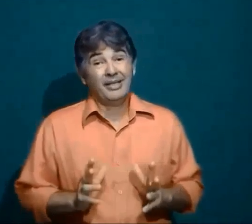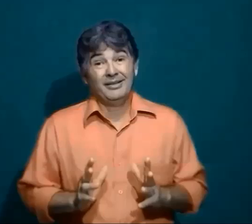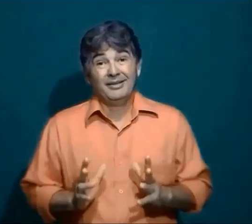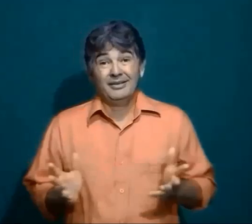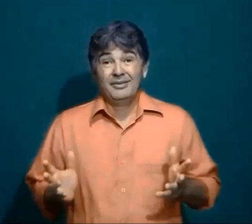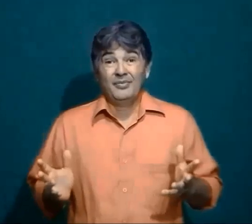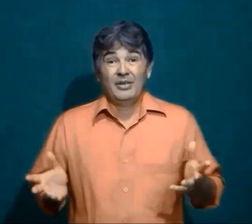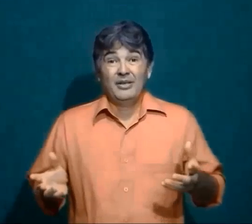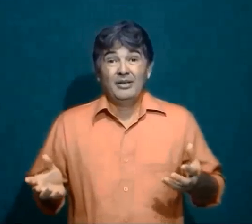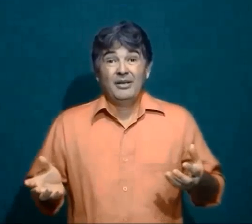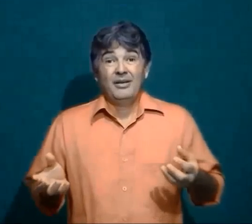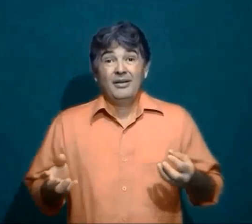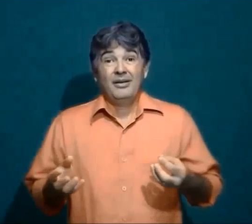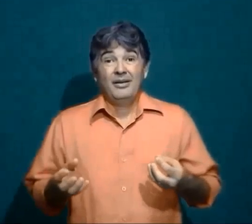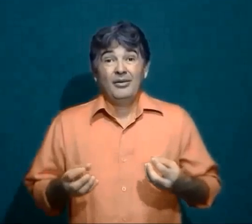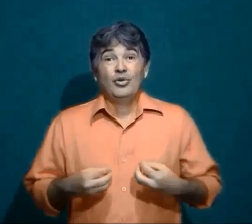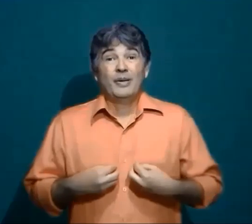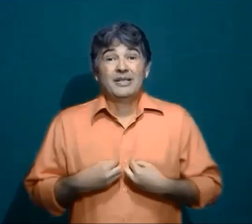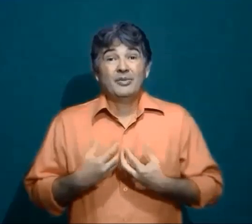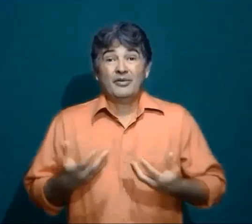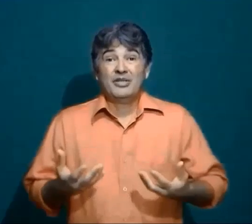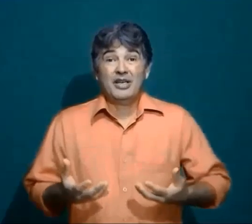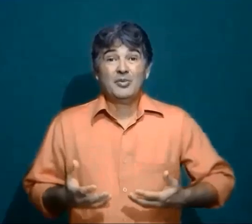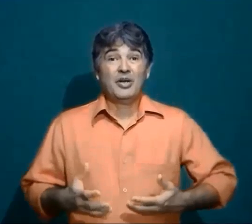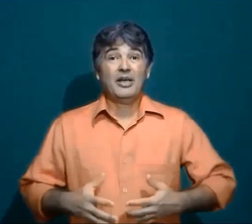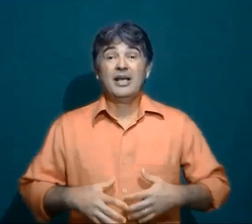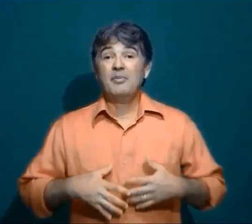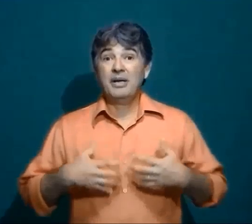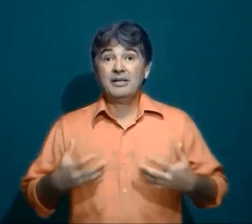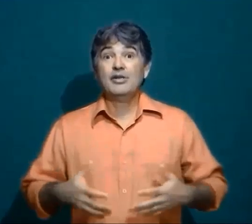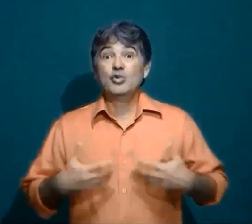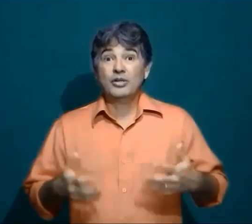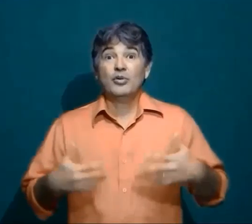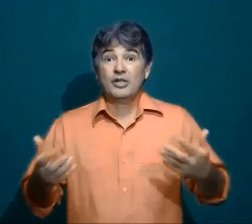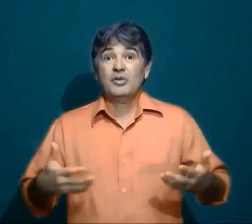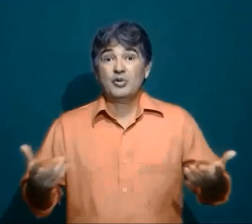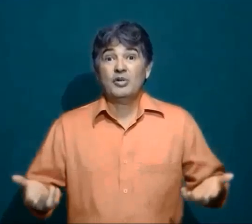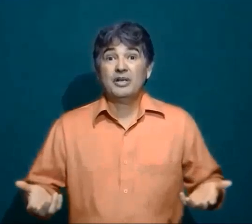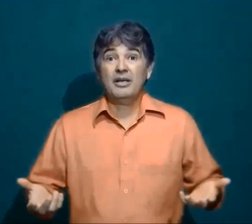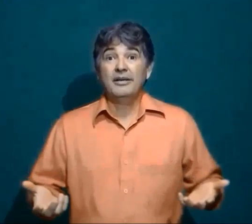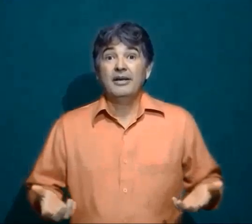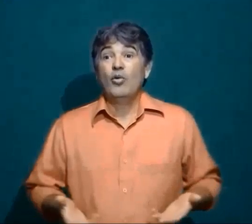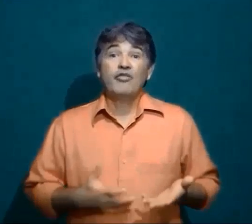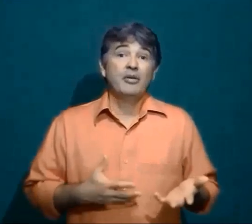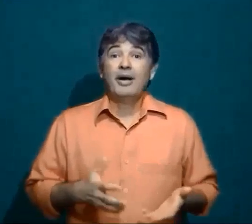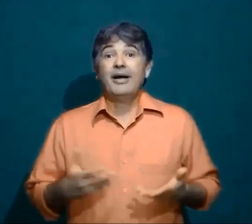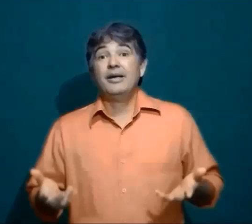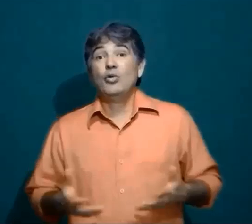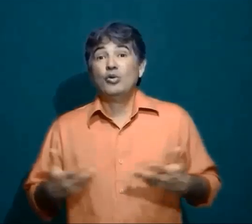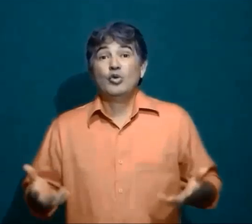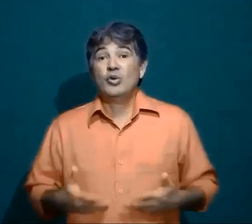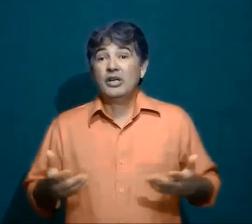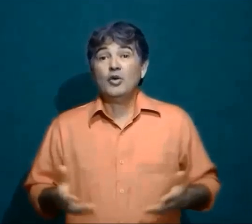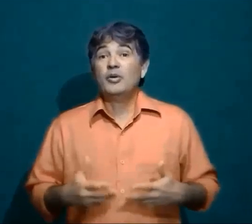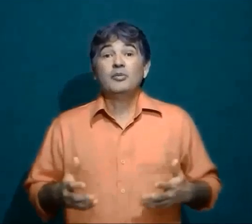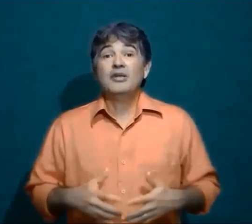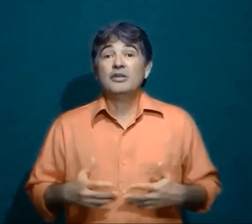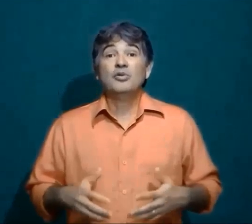Bem, eu estou passando para vocês porque aí de repente ajuda outras pessoas a confirmarem ou construírem, ou pelo menos se não